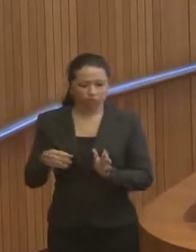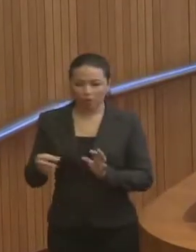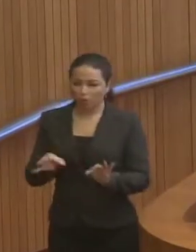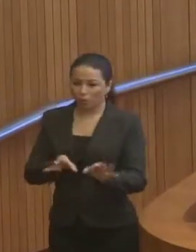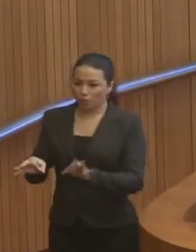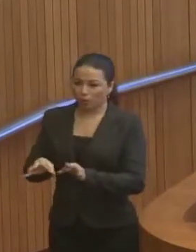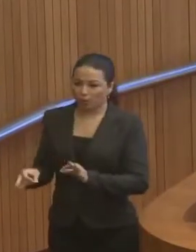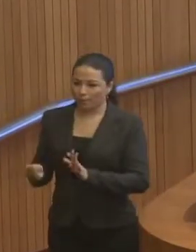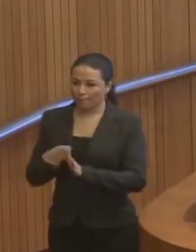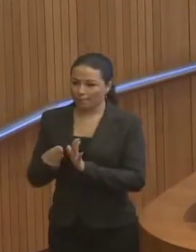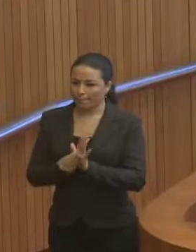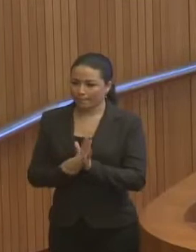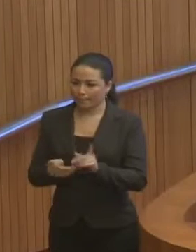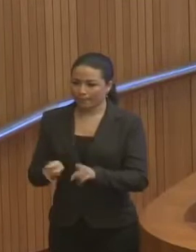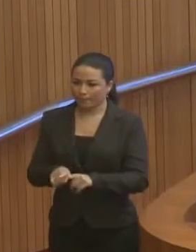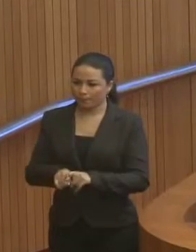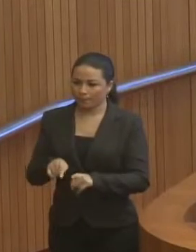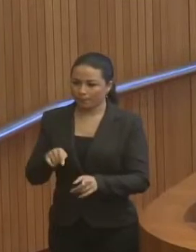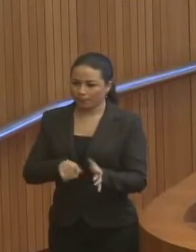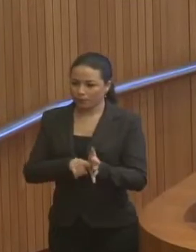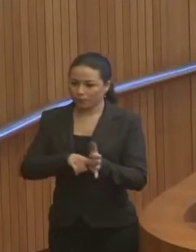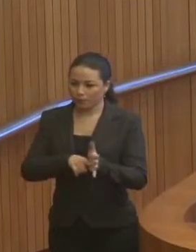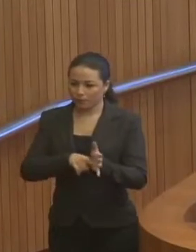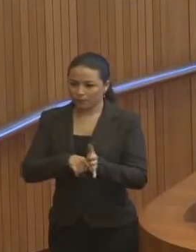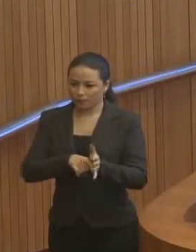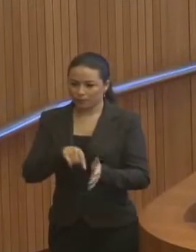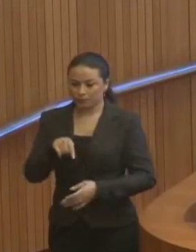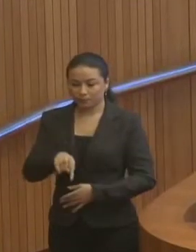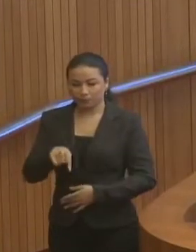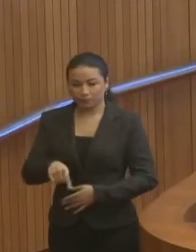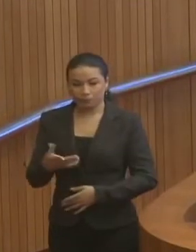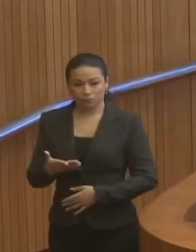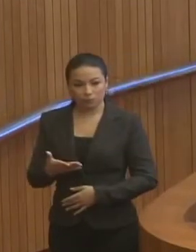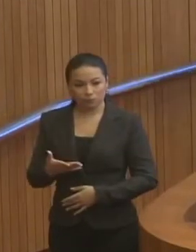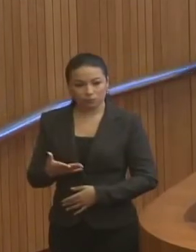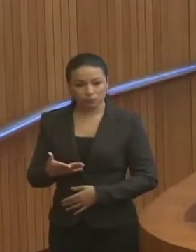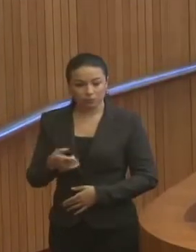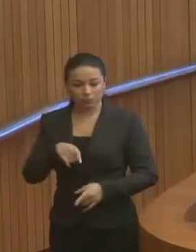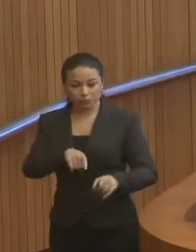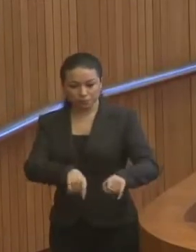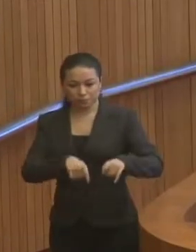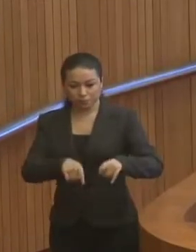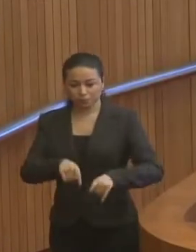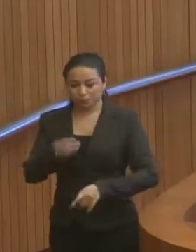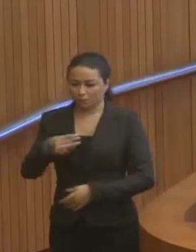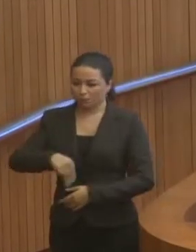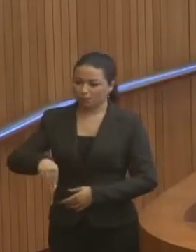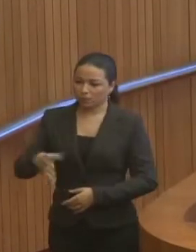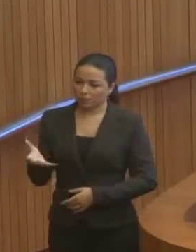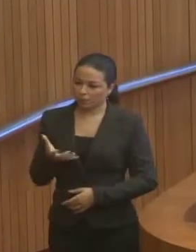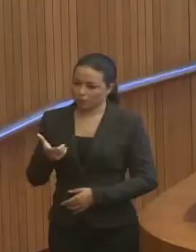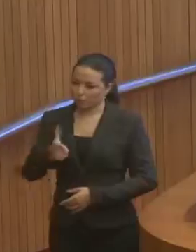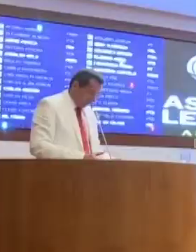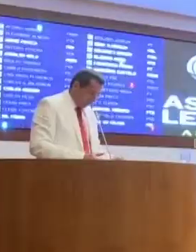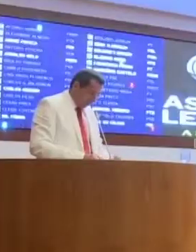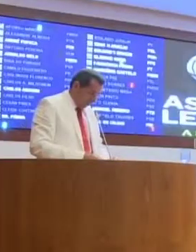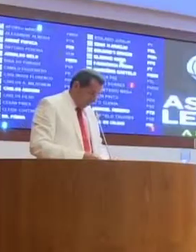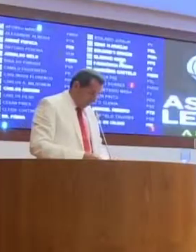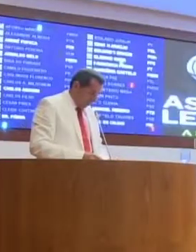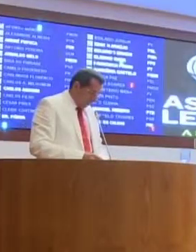fortalecer os fiscais agropecuários do Maranhão. Mas, senhor presidente, eu quero voltar à questão dos ônibus da greve de São